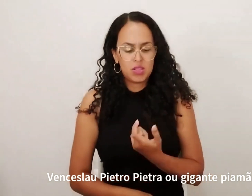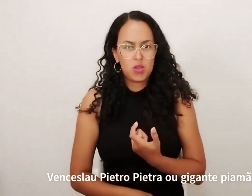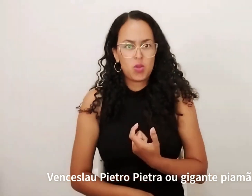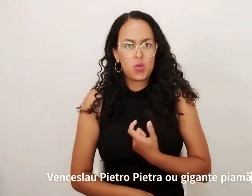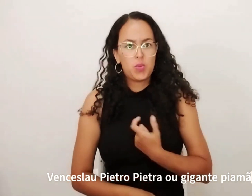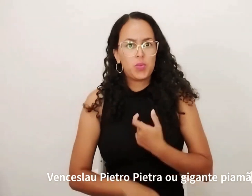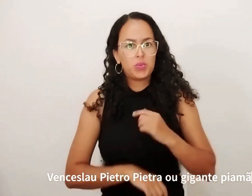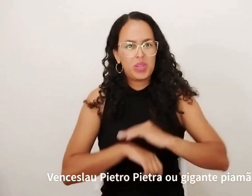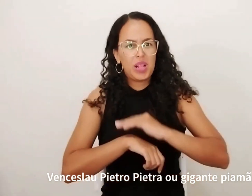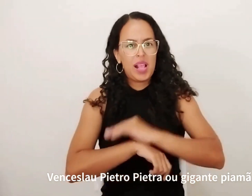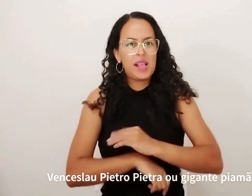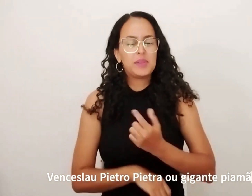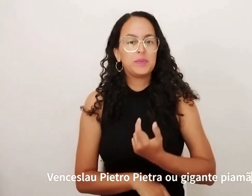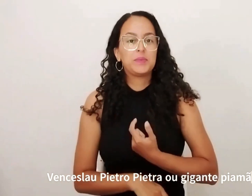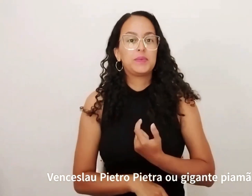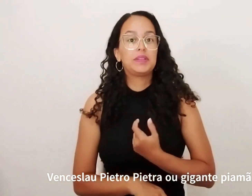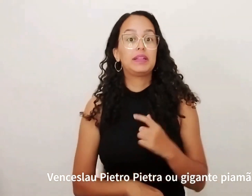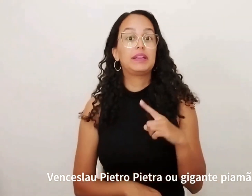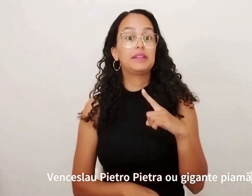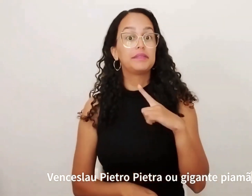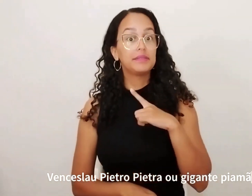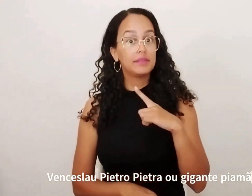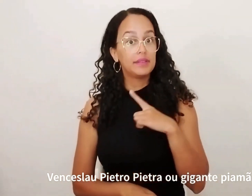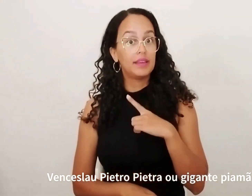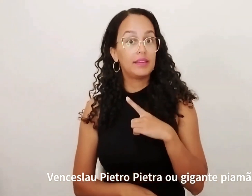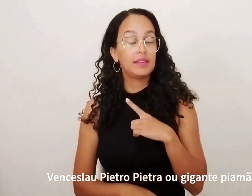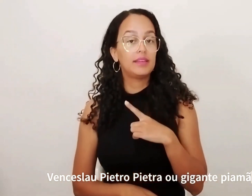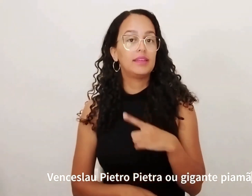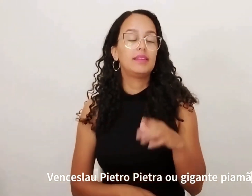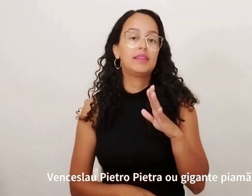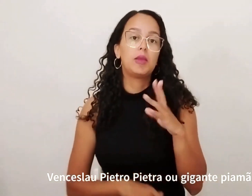Venceslau também é o gigante Piaimã.